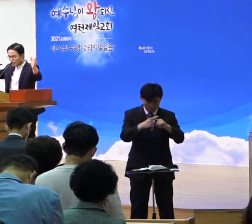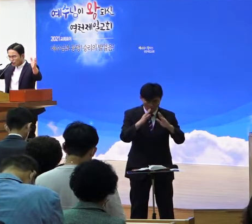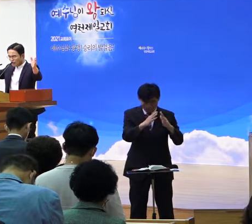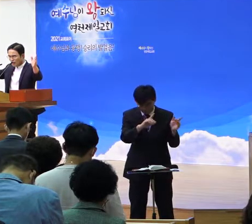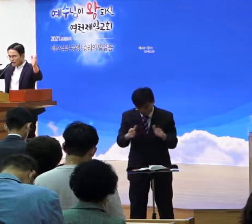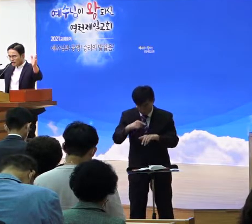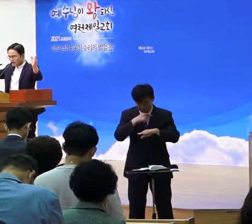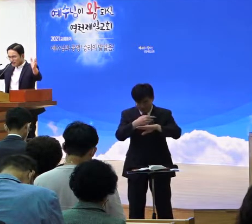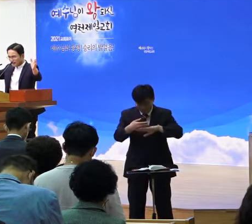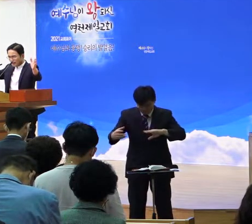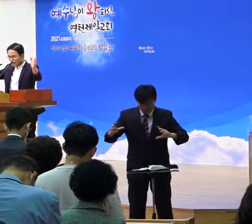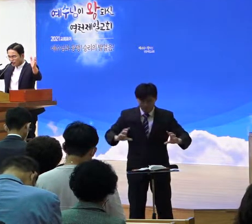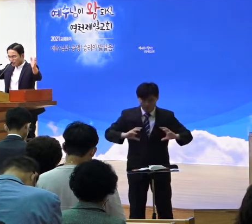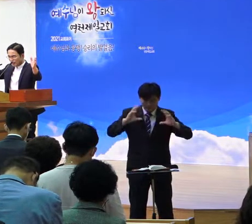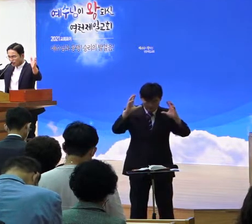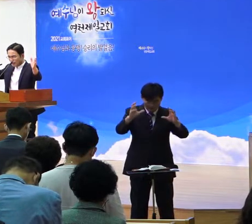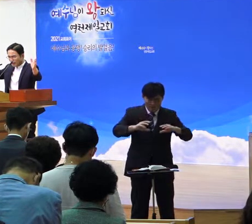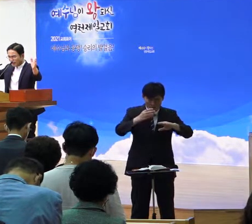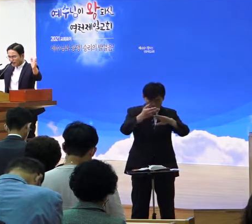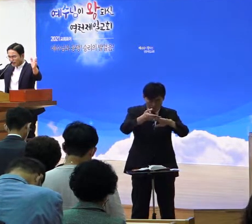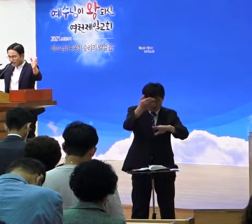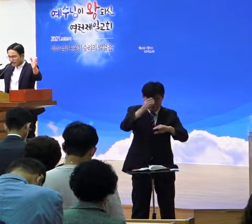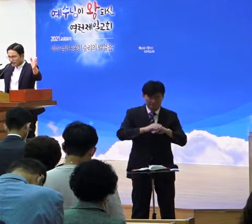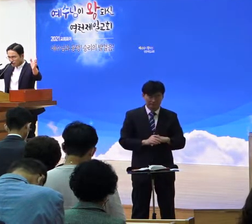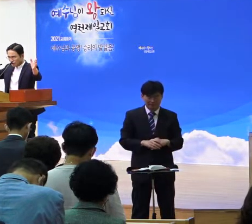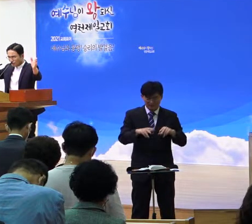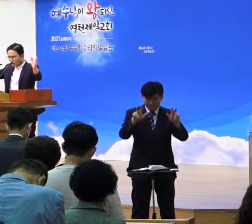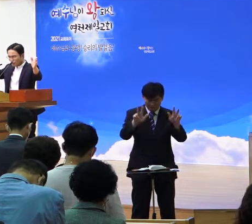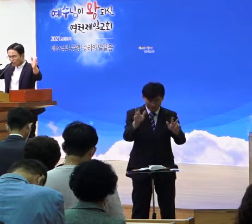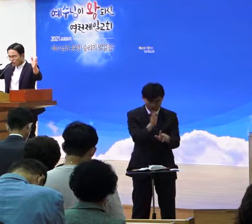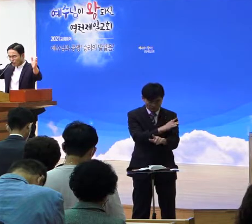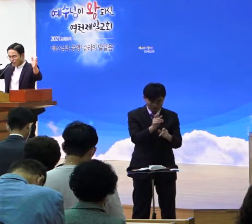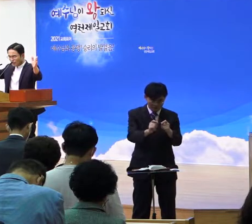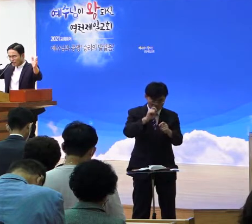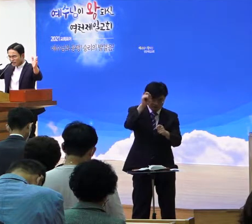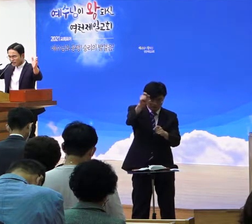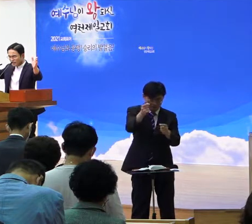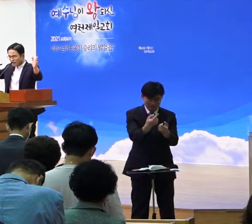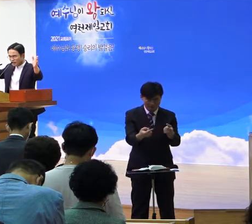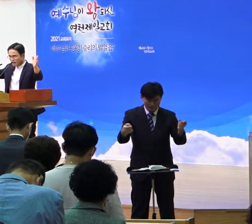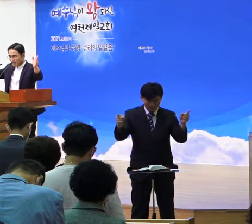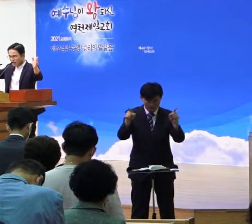나라와 민족과 세계 열방 위에 지금부터 영원토록 함께